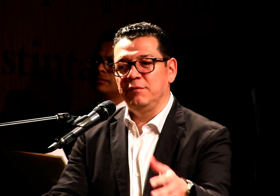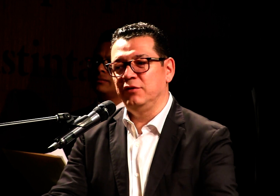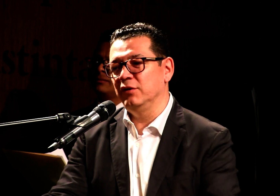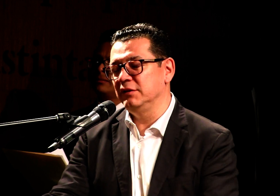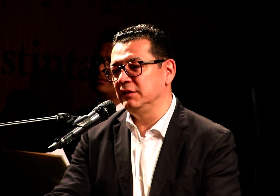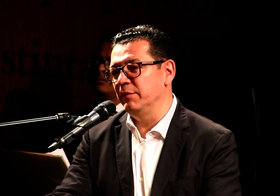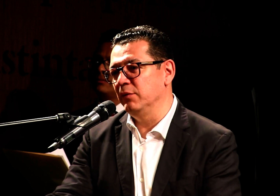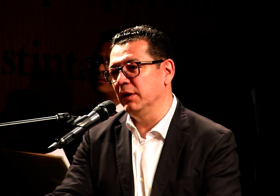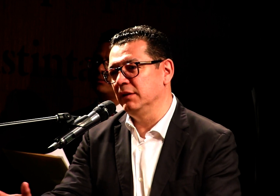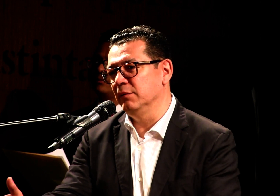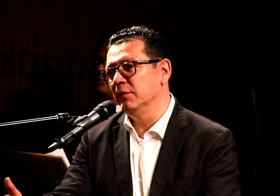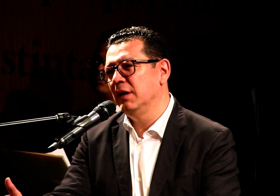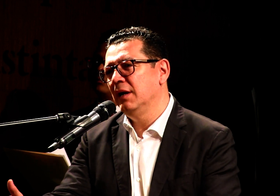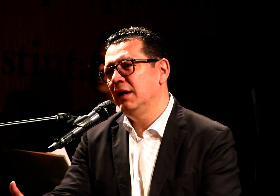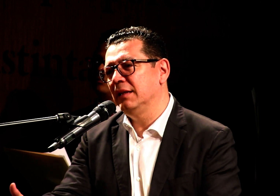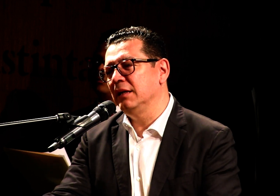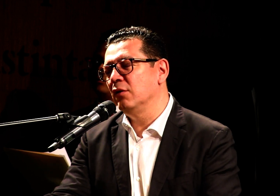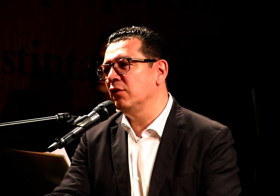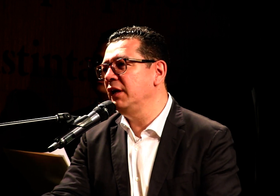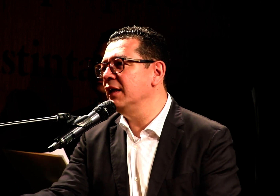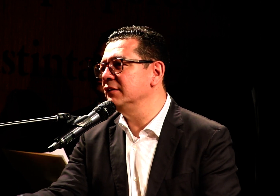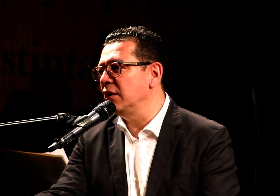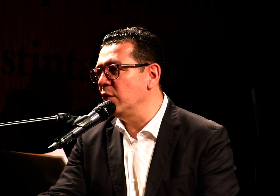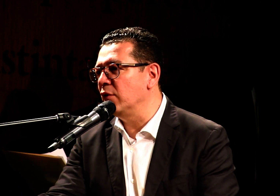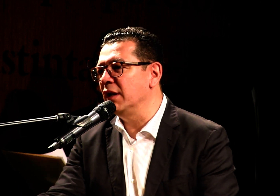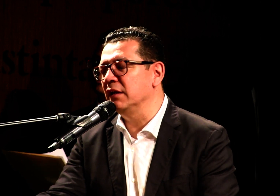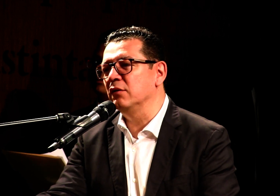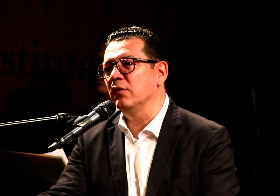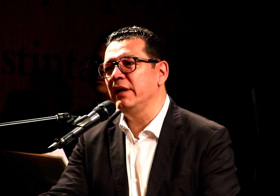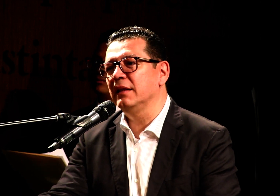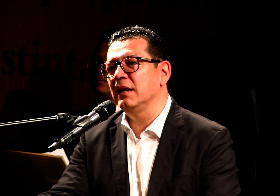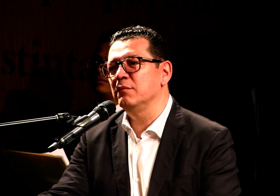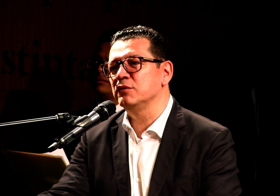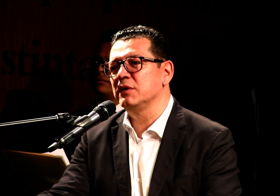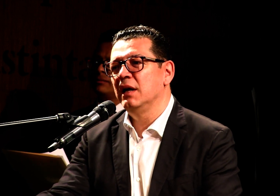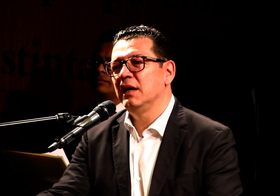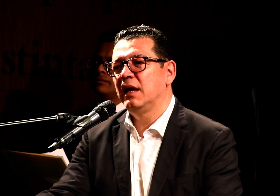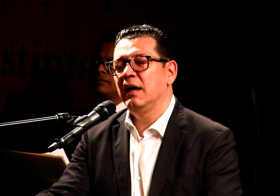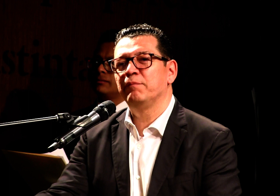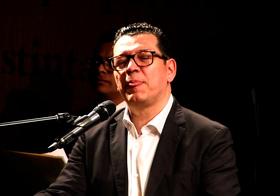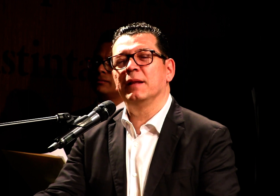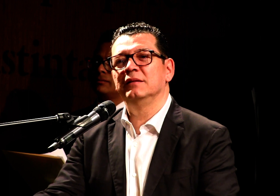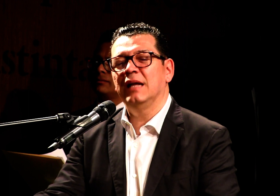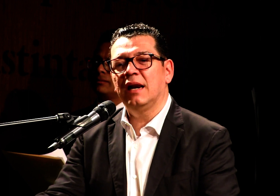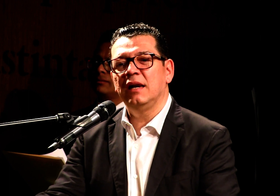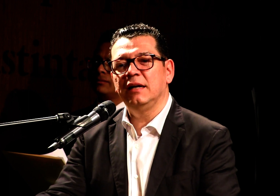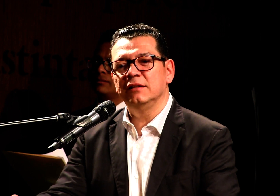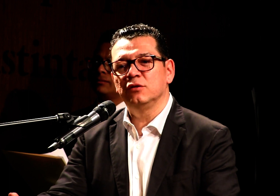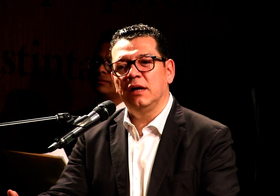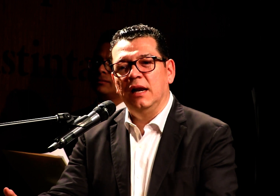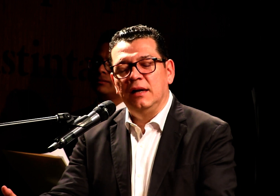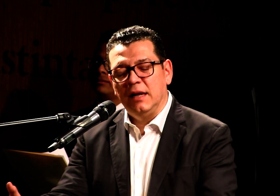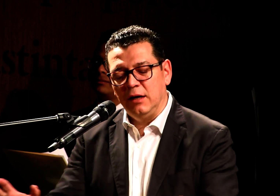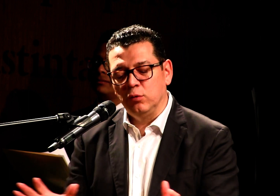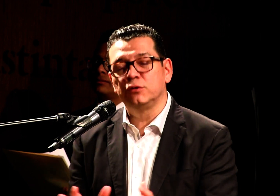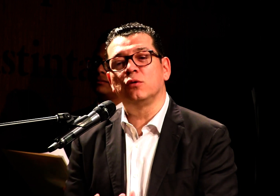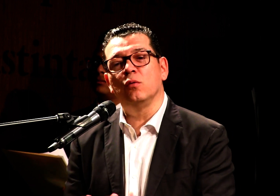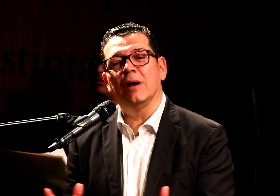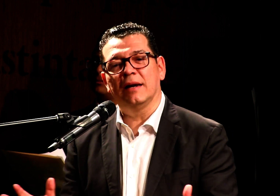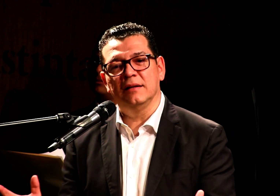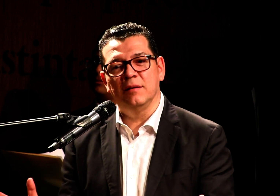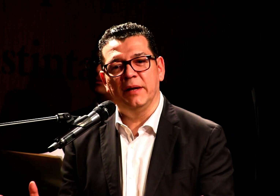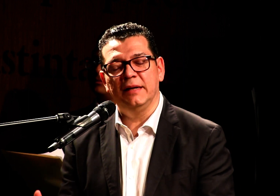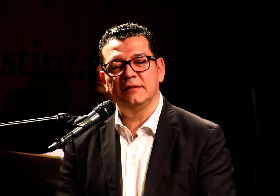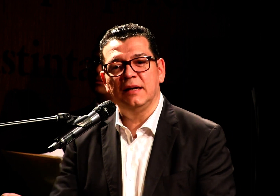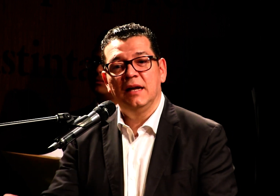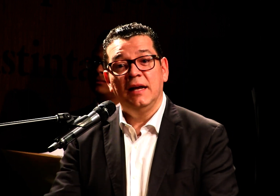al servicio del sistema educativo. La tecnología, desde luego, la tecnología tenemos que darle el justo